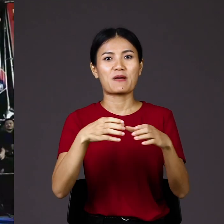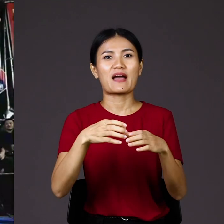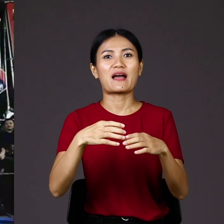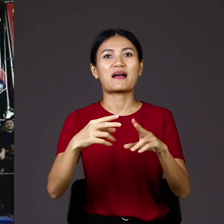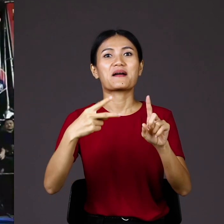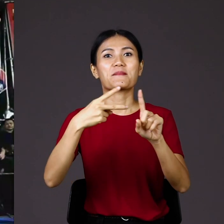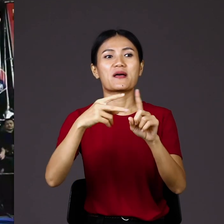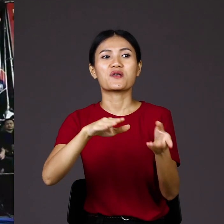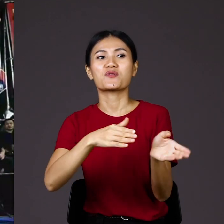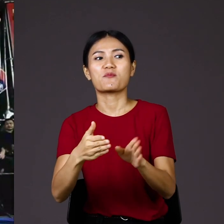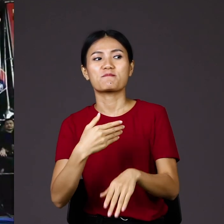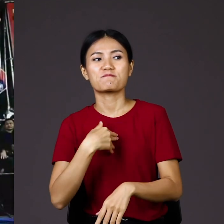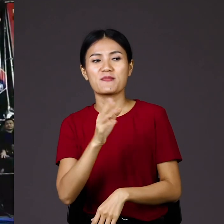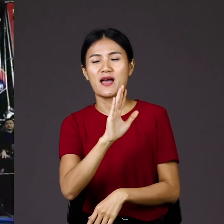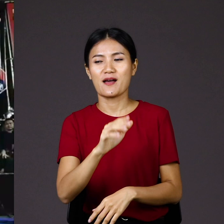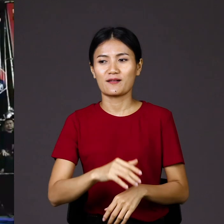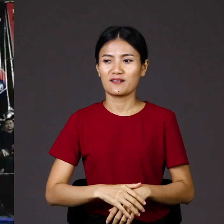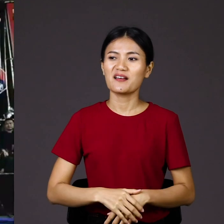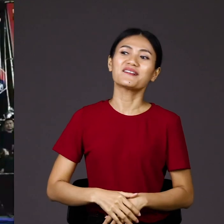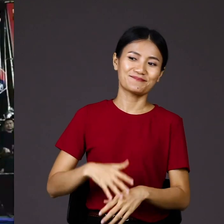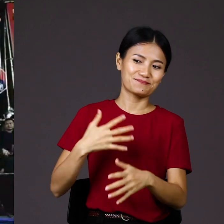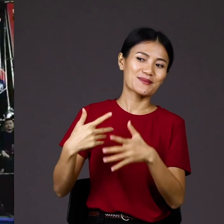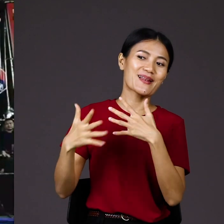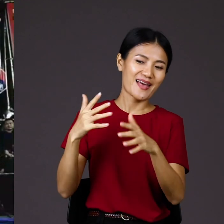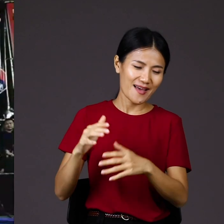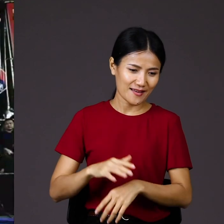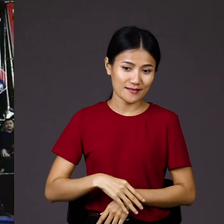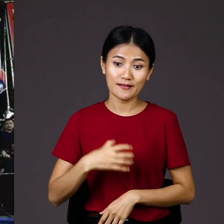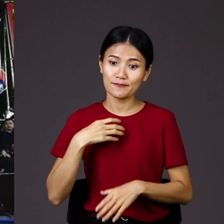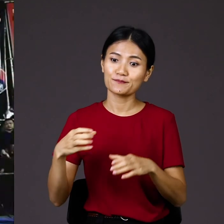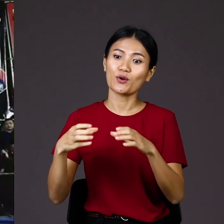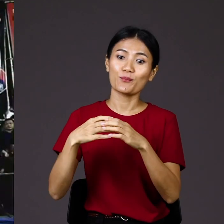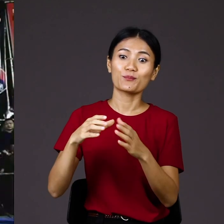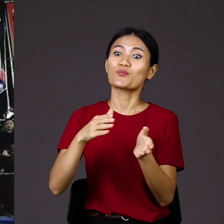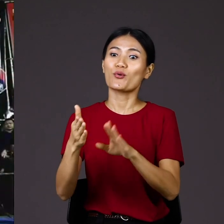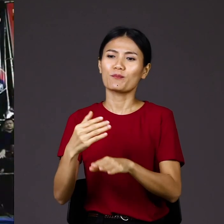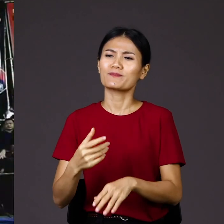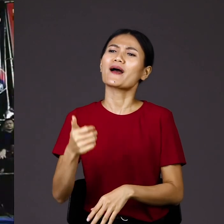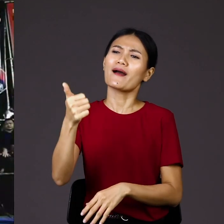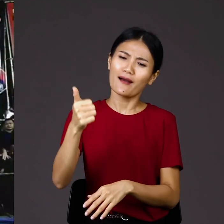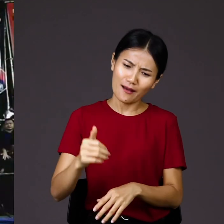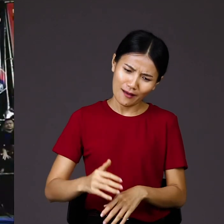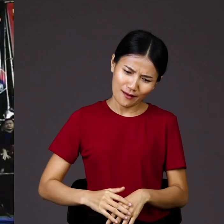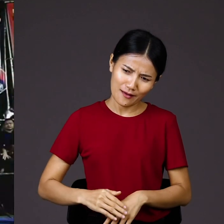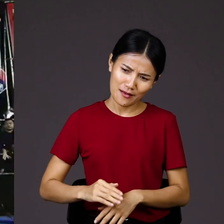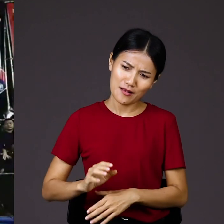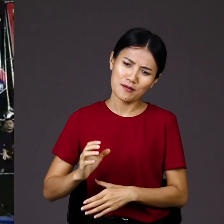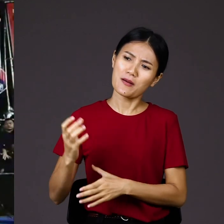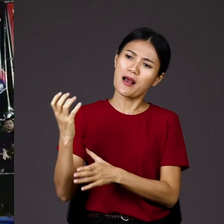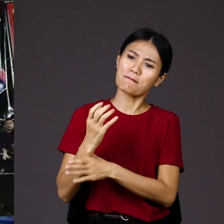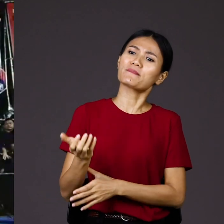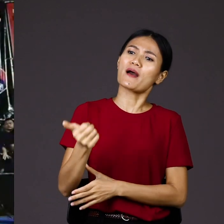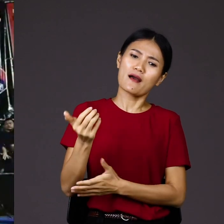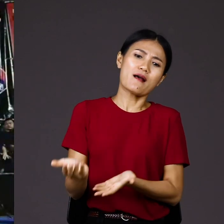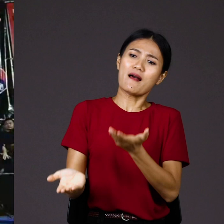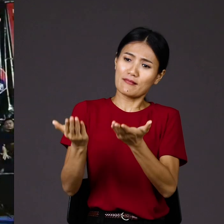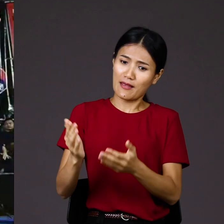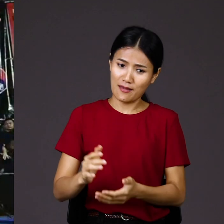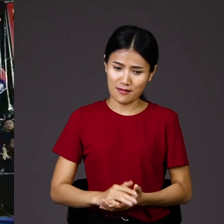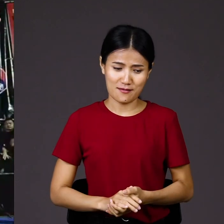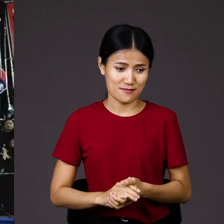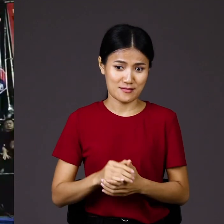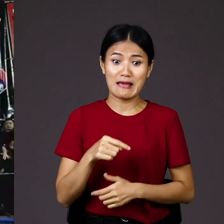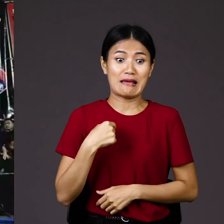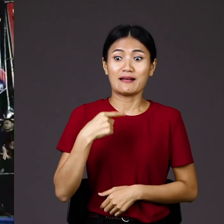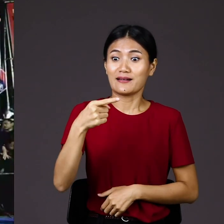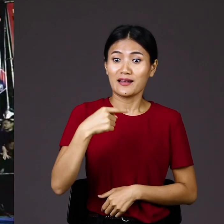ไม่เป็นไรครับพี่น้องยุบได้ยุบไปตัดสิทธิ์ได้ตัดสิทธิ์ไปเรื่องเหล่านี้มันคือเหรียญตาคือเกียรติย